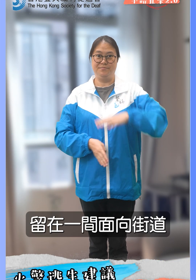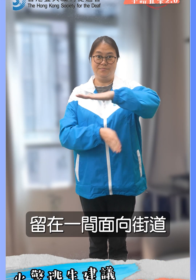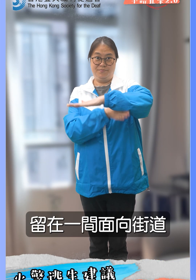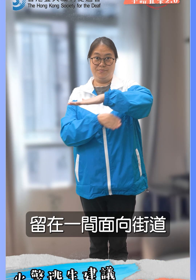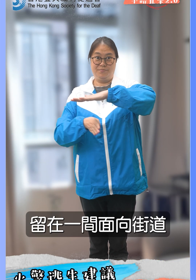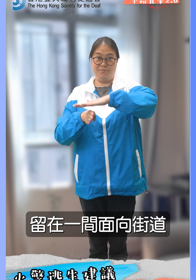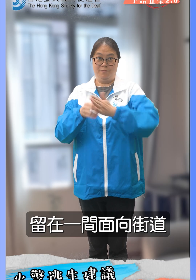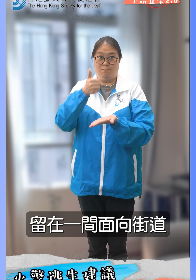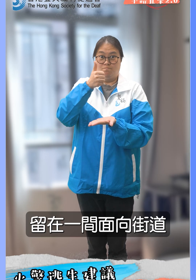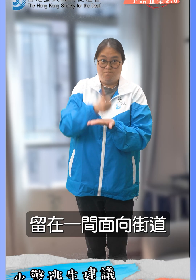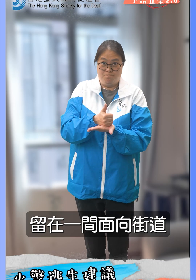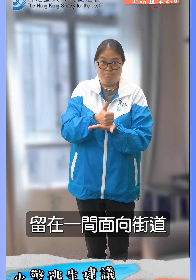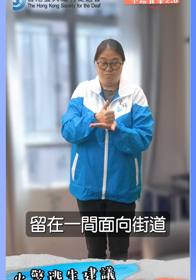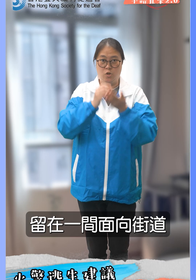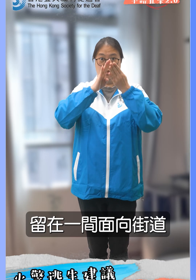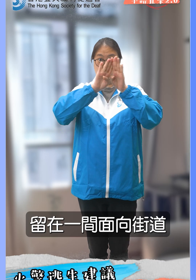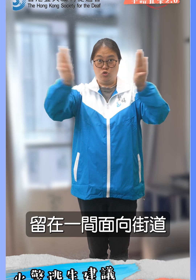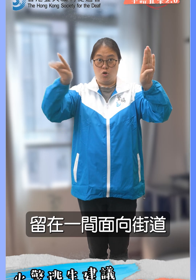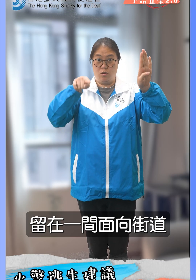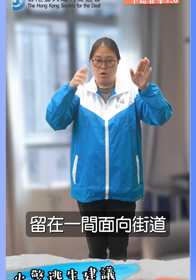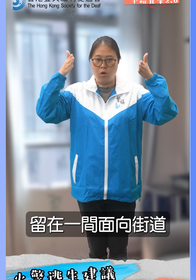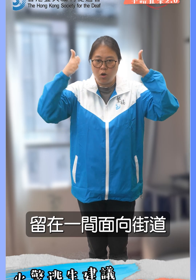留喺一間面向街道、